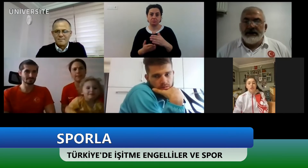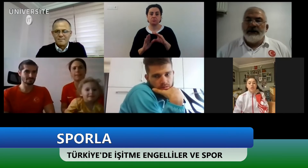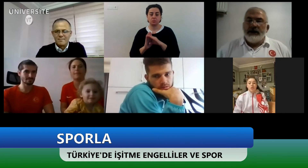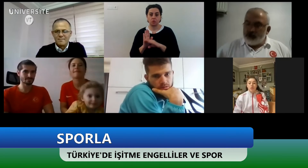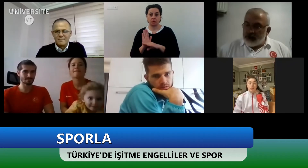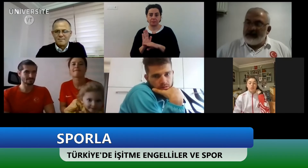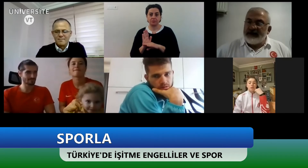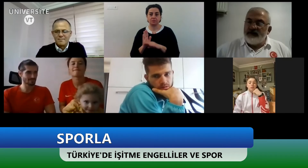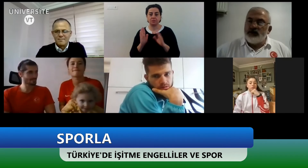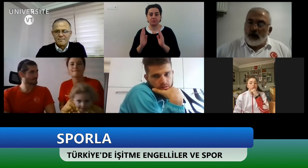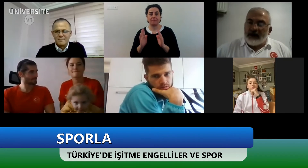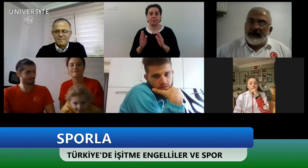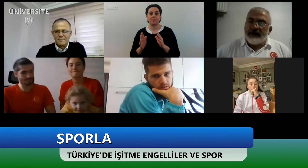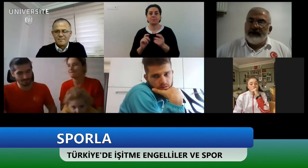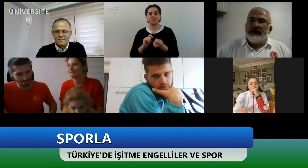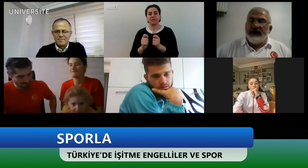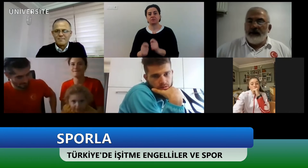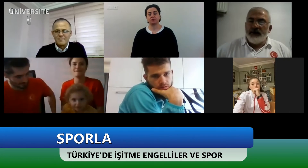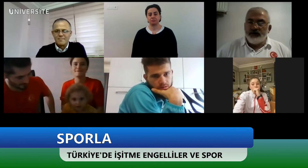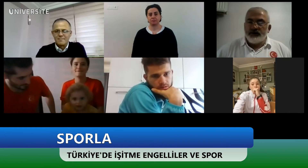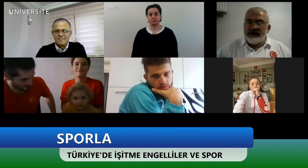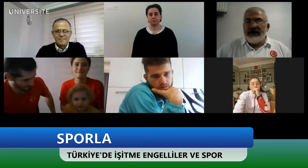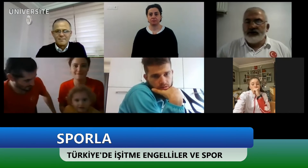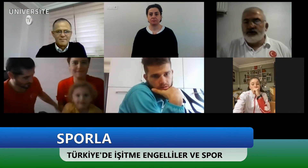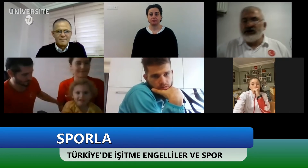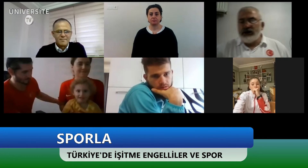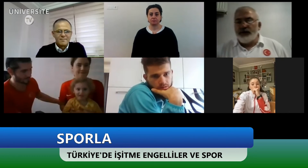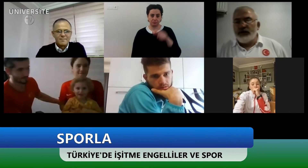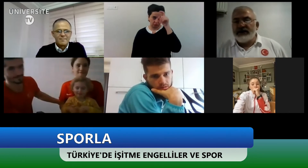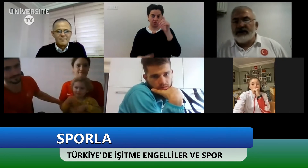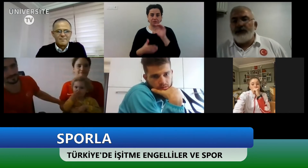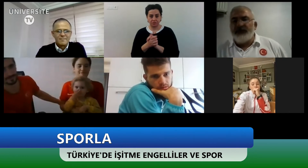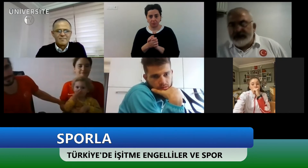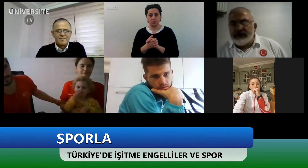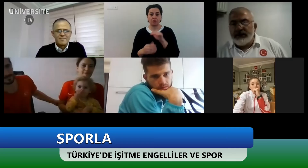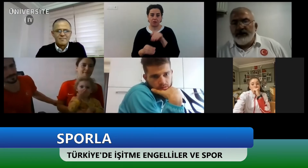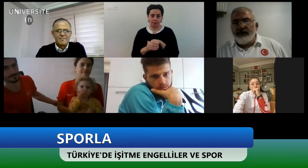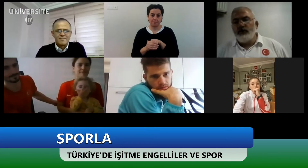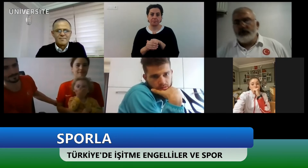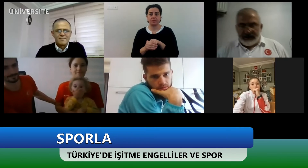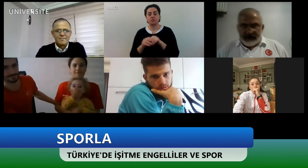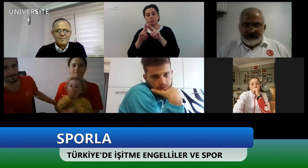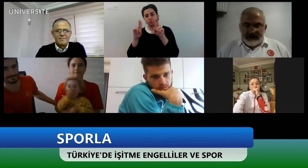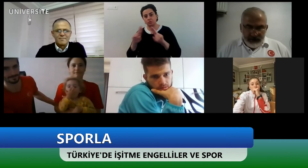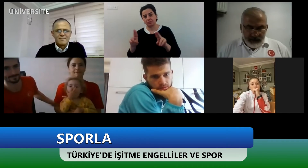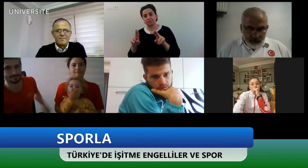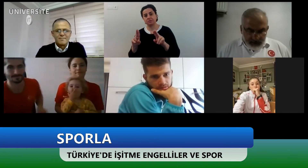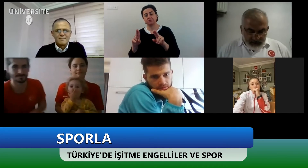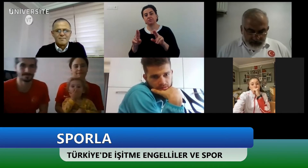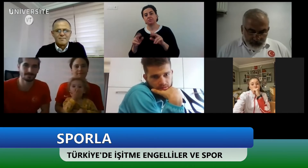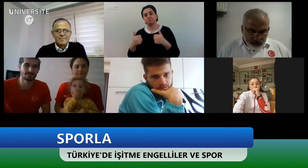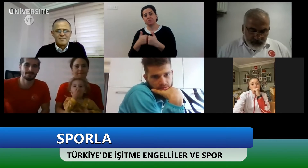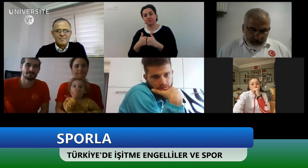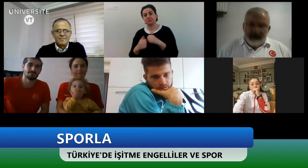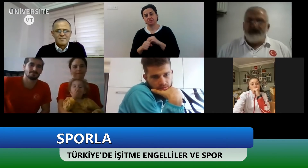programlarımız sürekli revize olarak devam ediyoruz. Neler? Türkiye şampiyonları, kamplar ve uluslararası